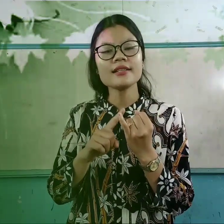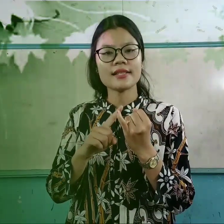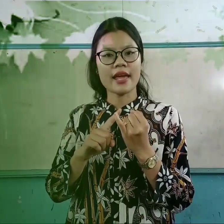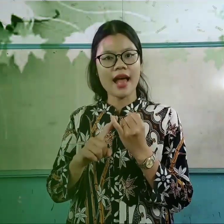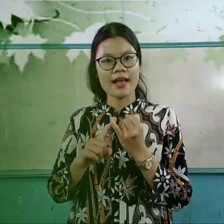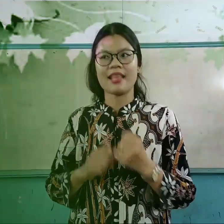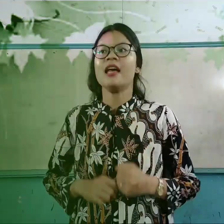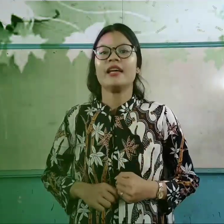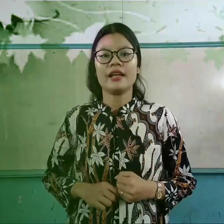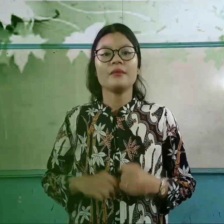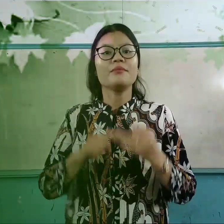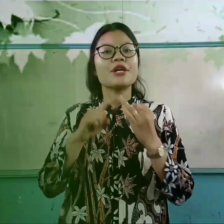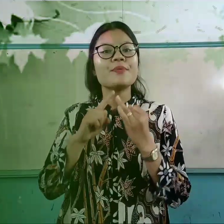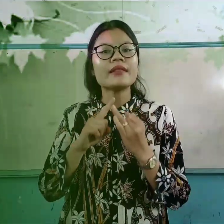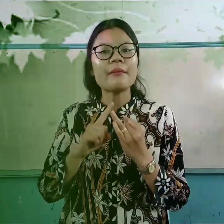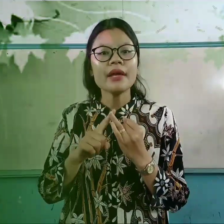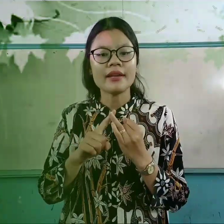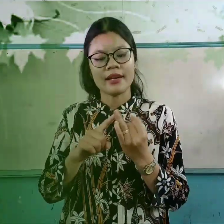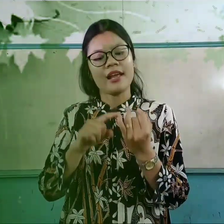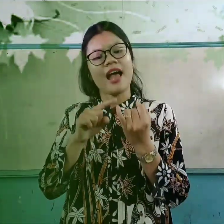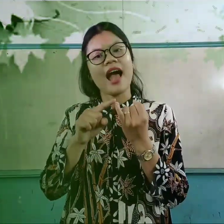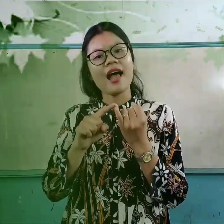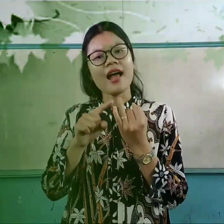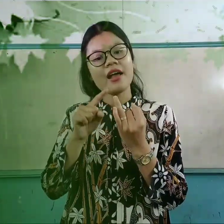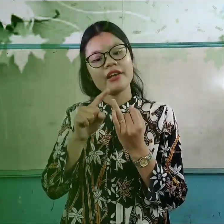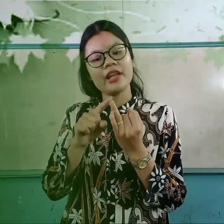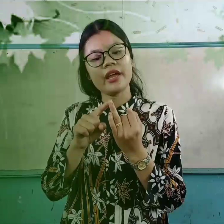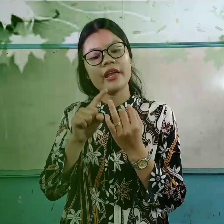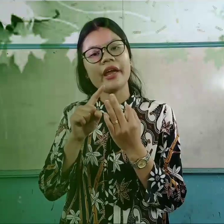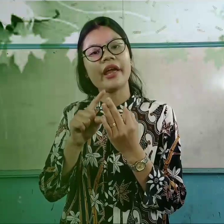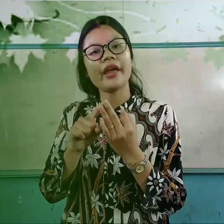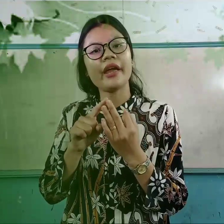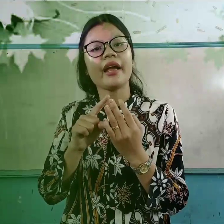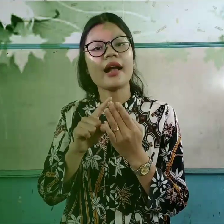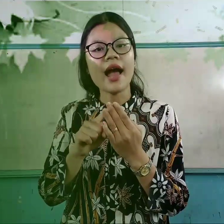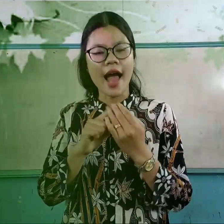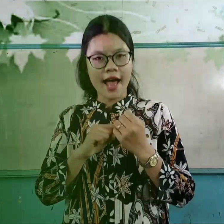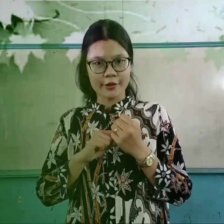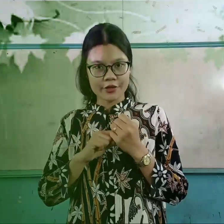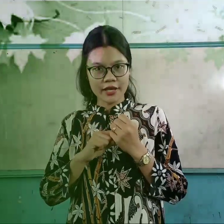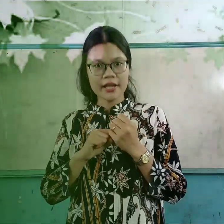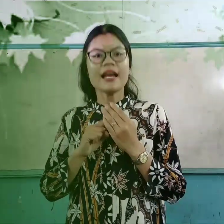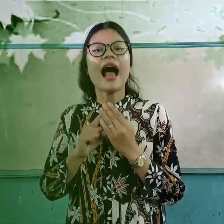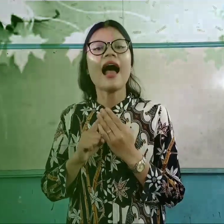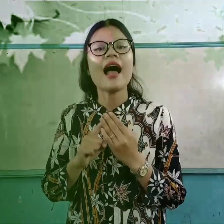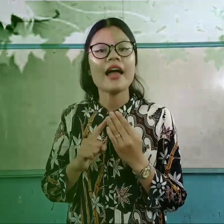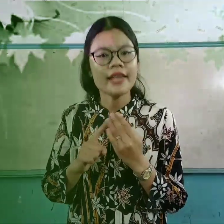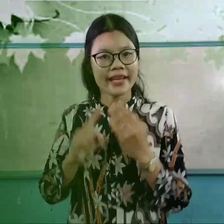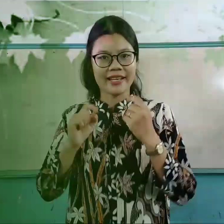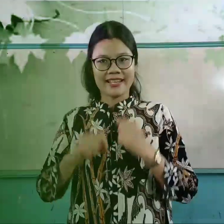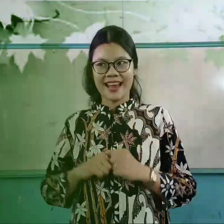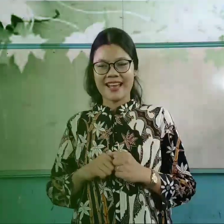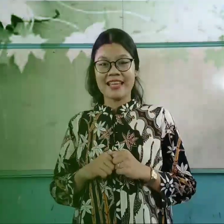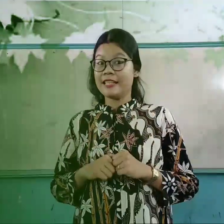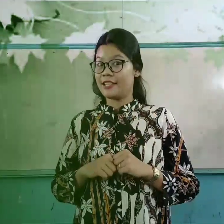yang sehat, yang bervitamin A, D, E, K. sering adik. Nah,